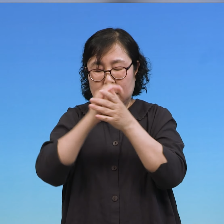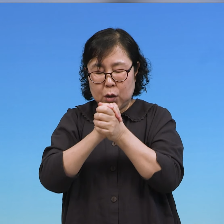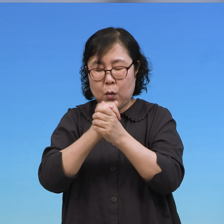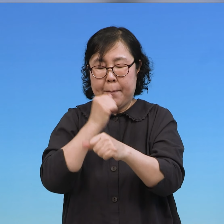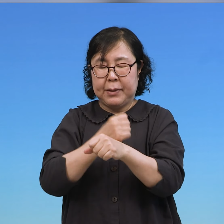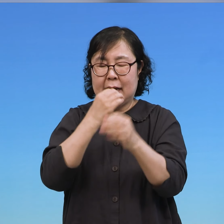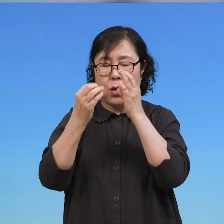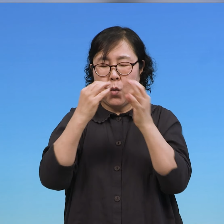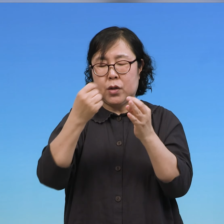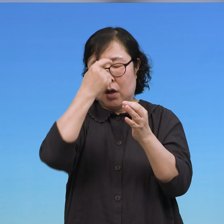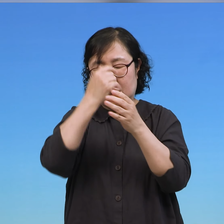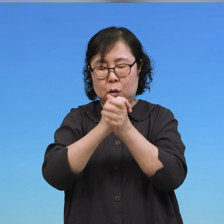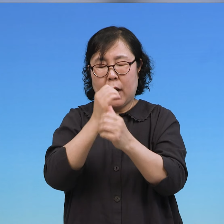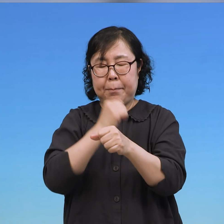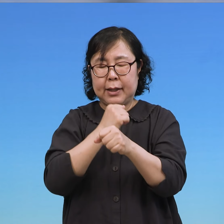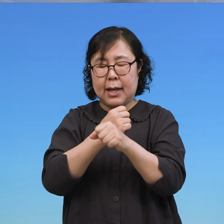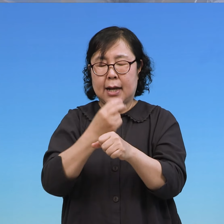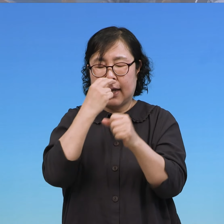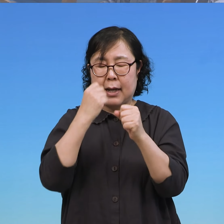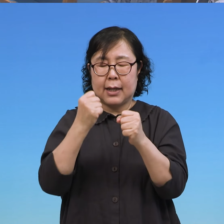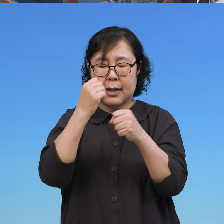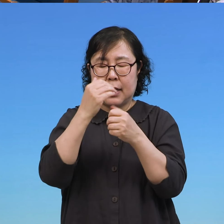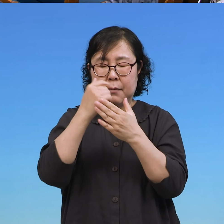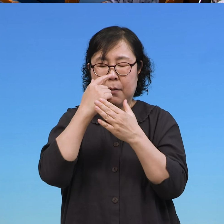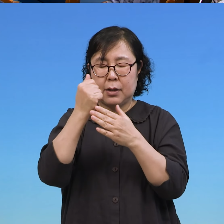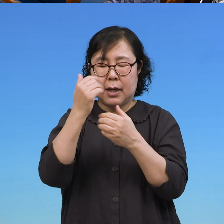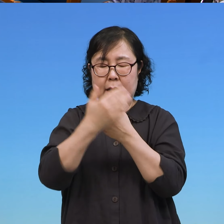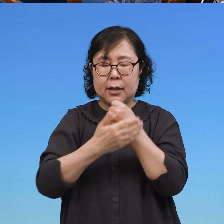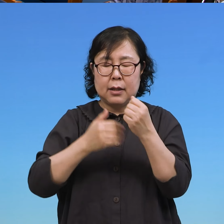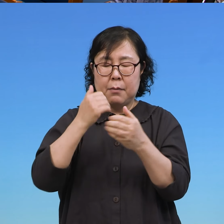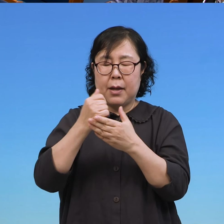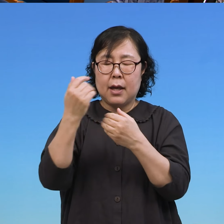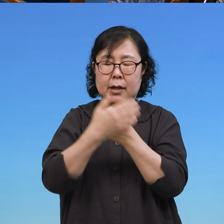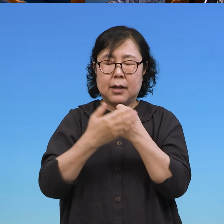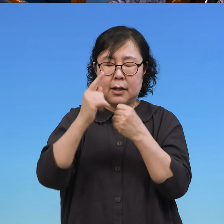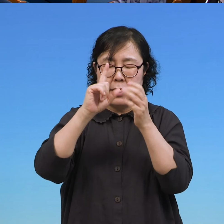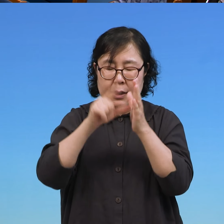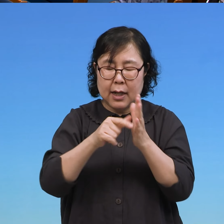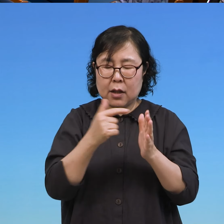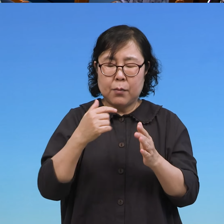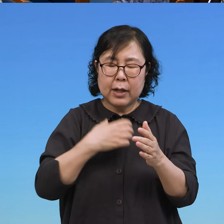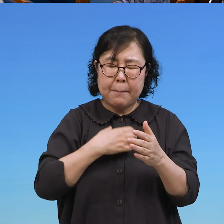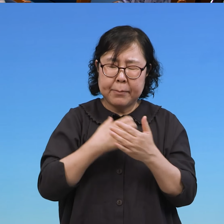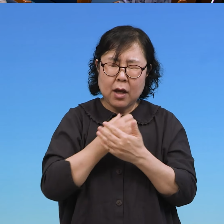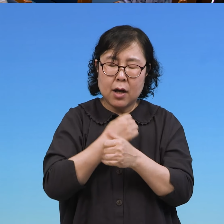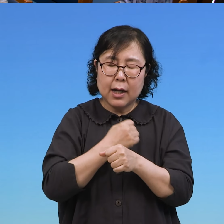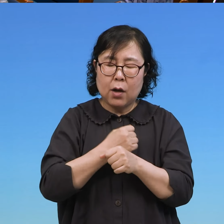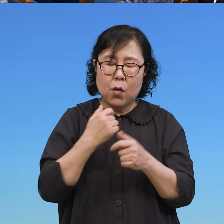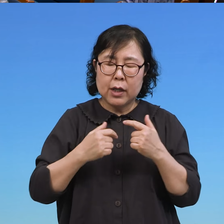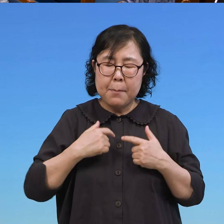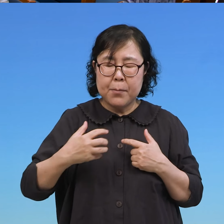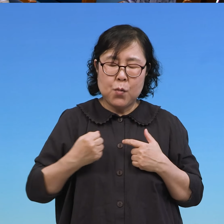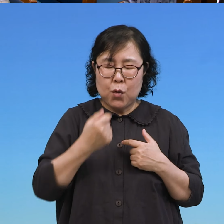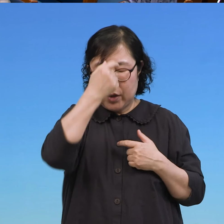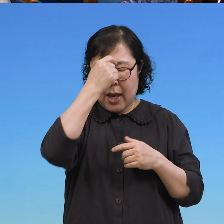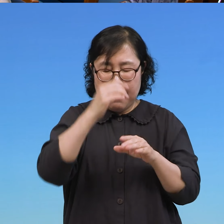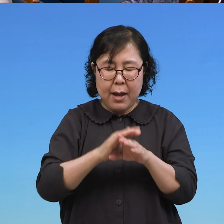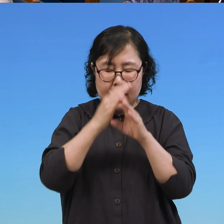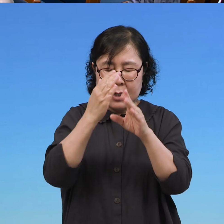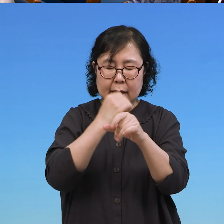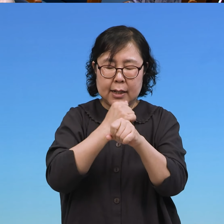통성으로 기도합니다. 살아계신 하나님 아버지, 하나님의 은혜를 이 시간 너무나 감격하며 기쁨으로 예배하게